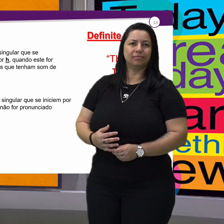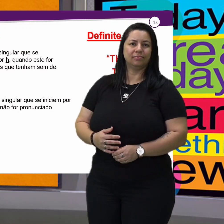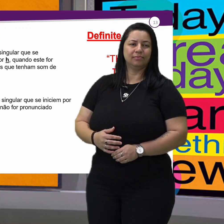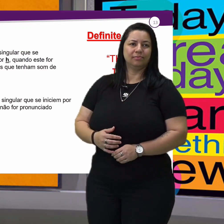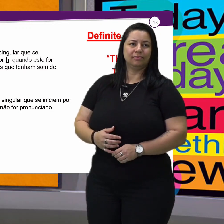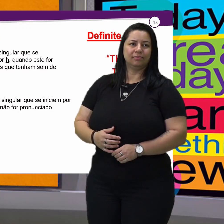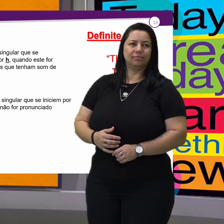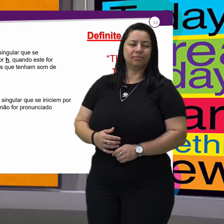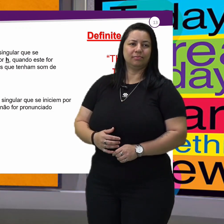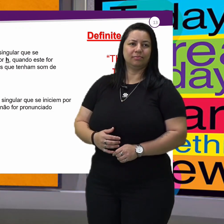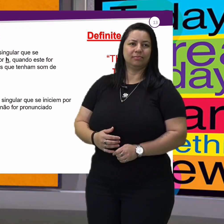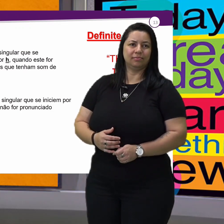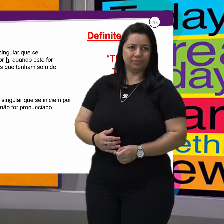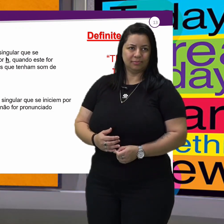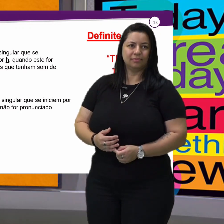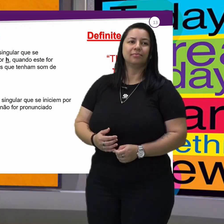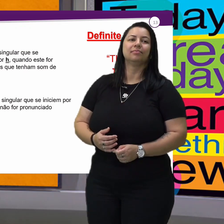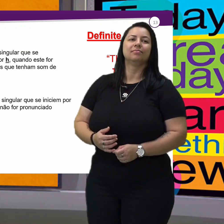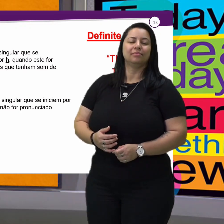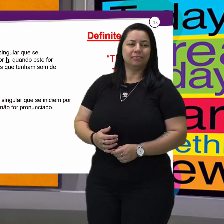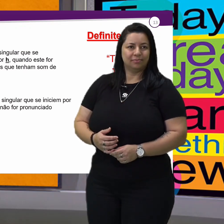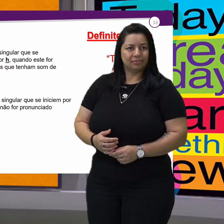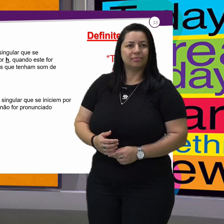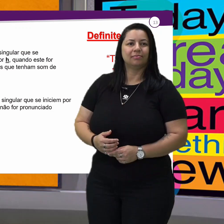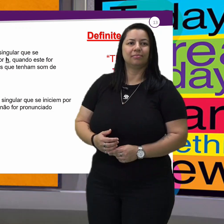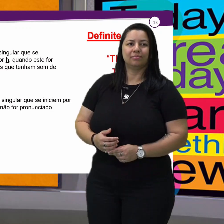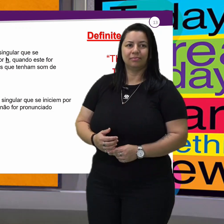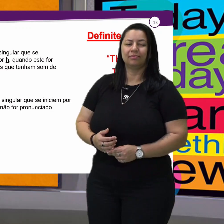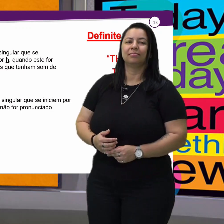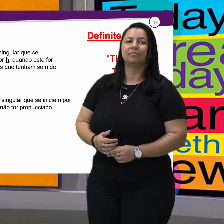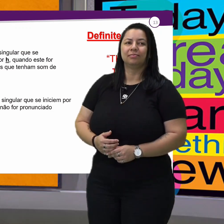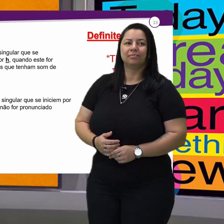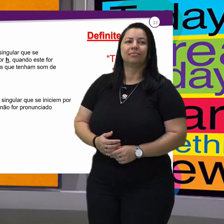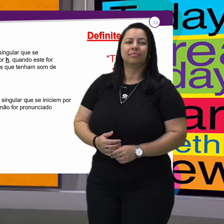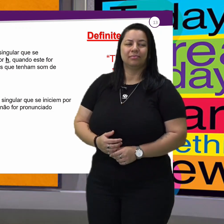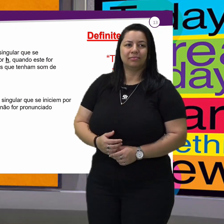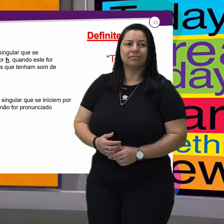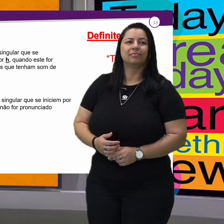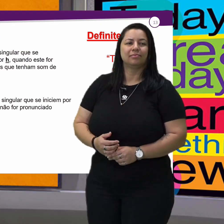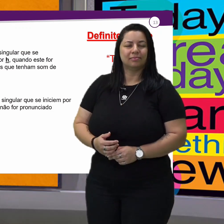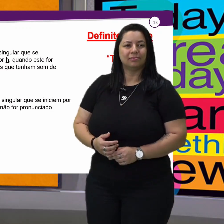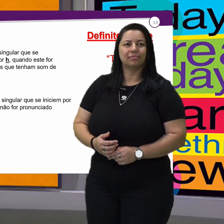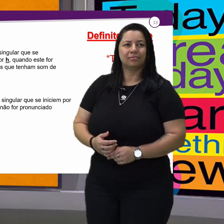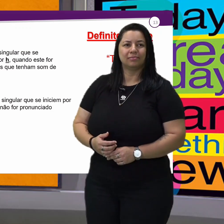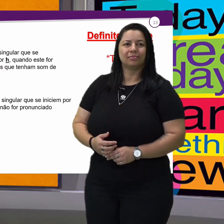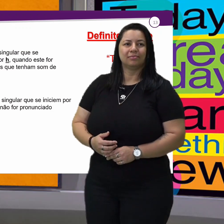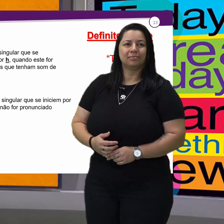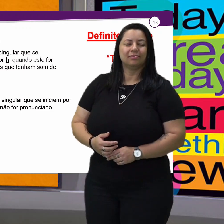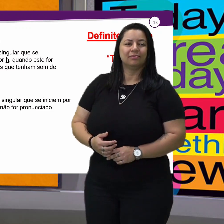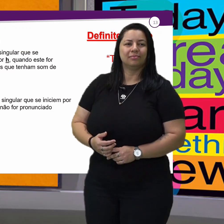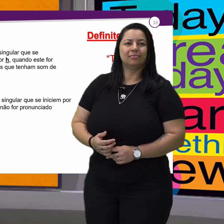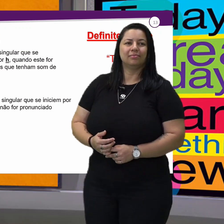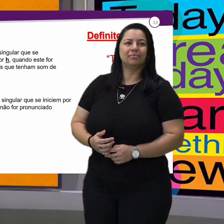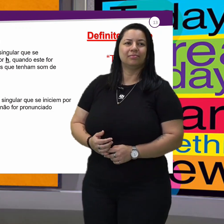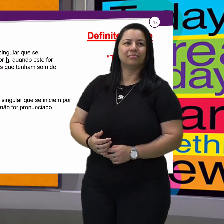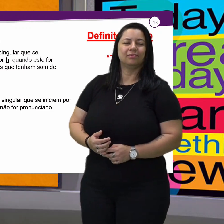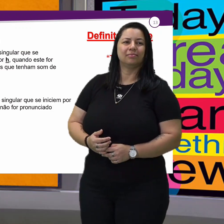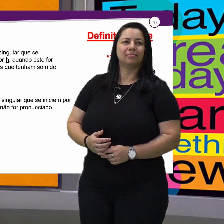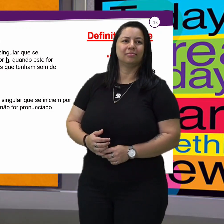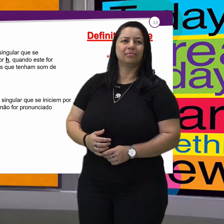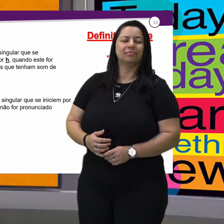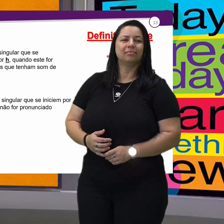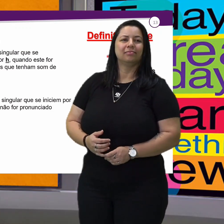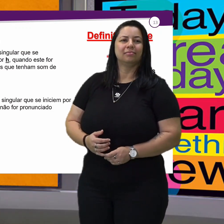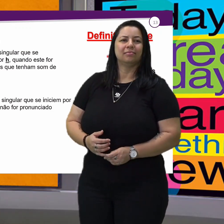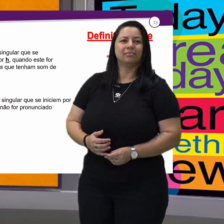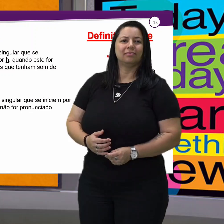uma consoante, né? O A vem aqui, depois a consoante, eu acabei me embolando aqui. Ou então quando o